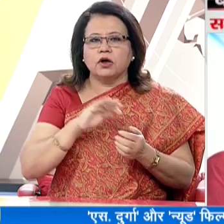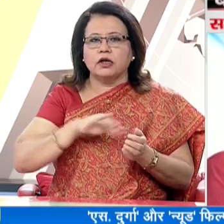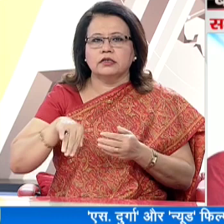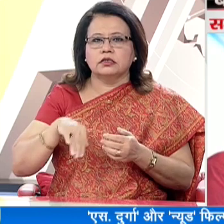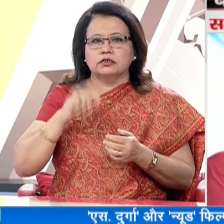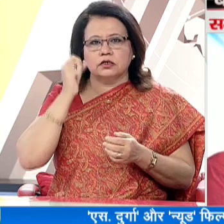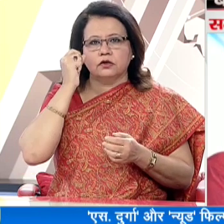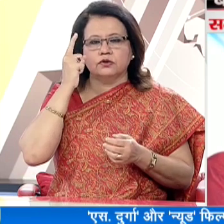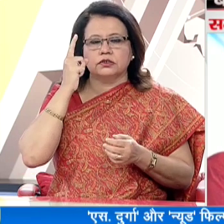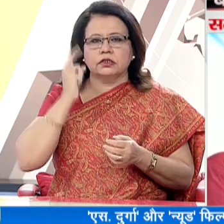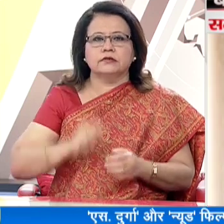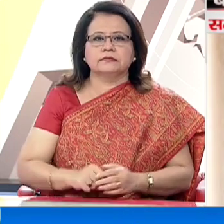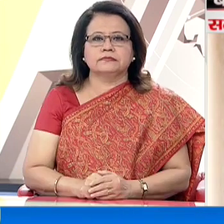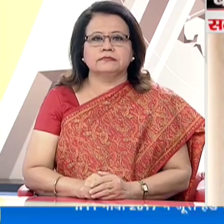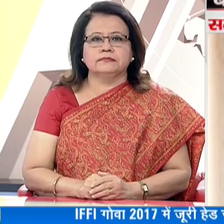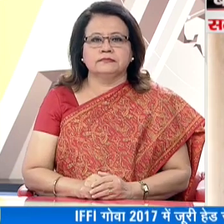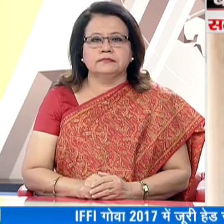से नाराज थे।